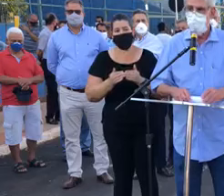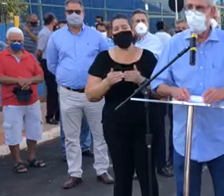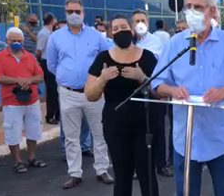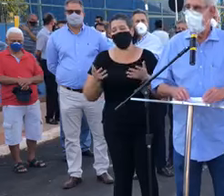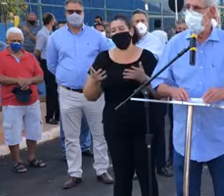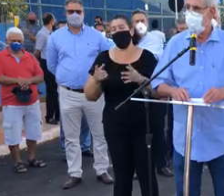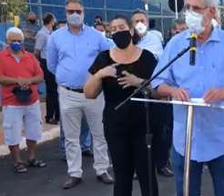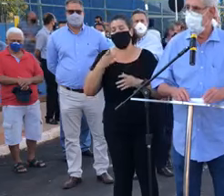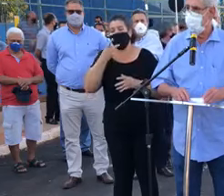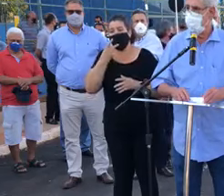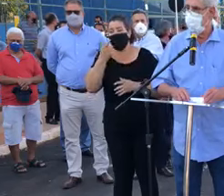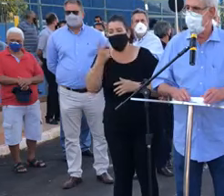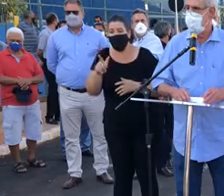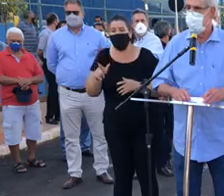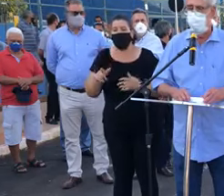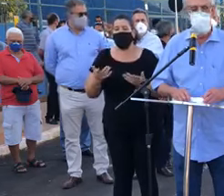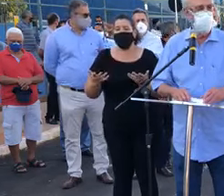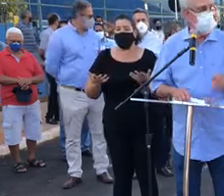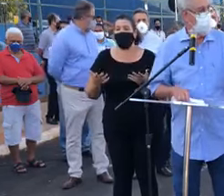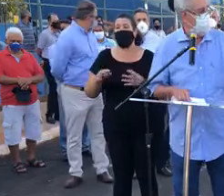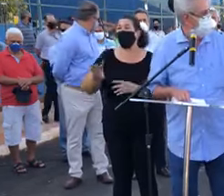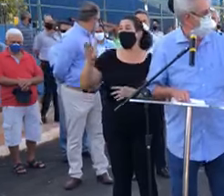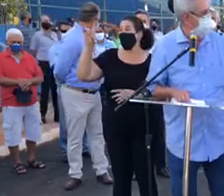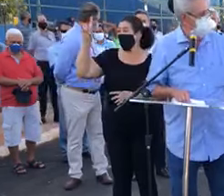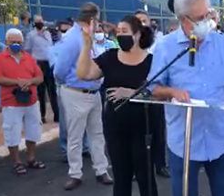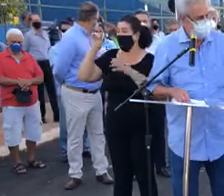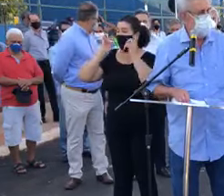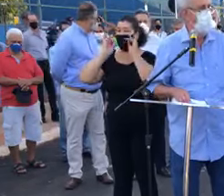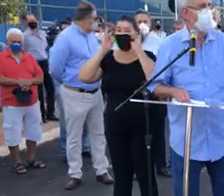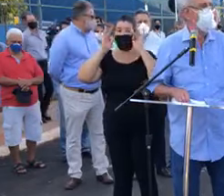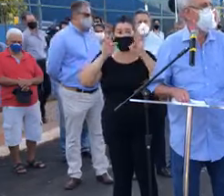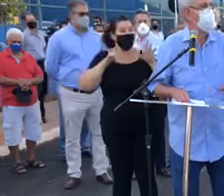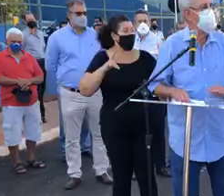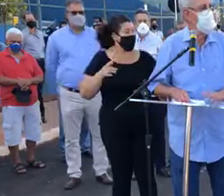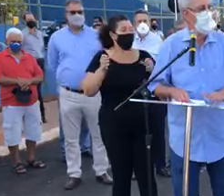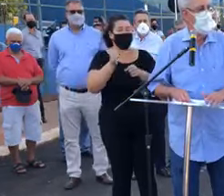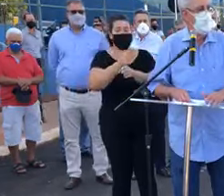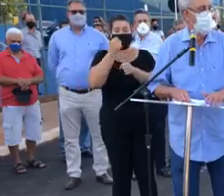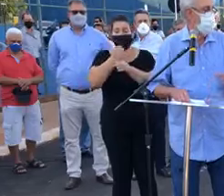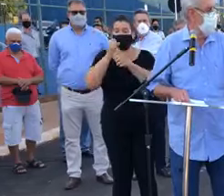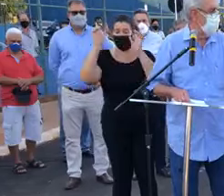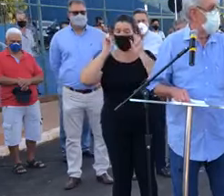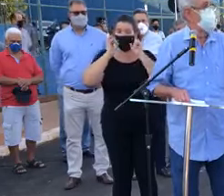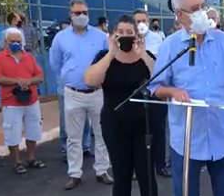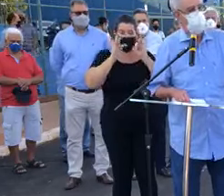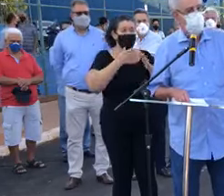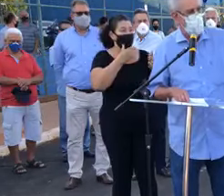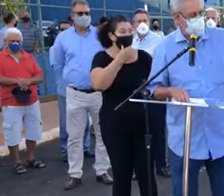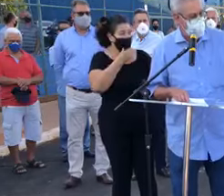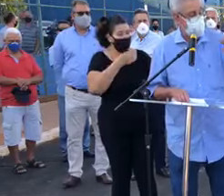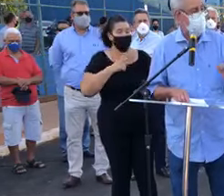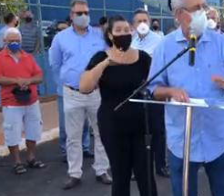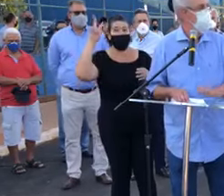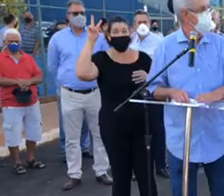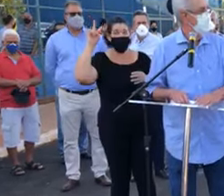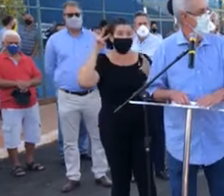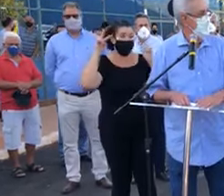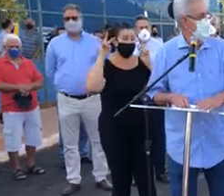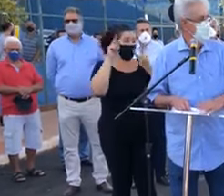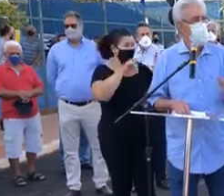minhas últimas palavras agora é assim, que Deus abençoe esta obra, que o doutor Alvésio olhe por nós lá de